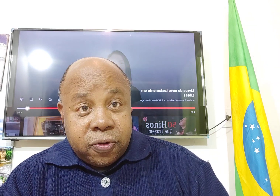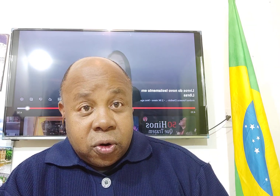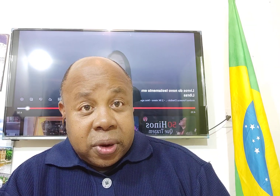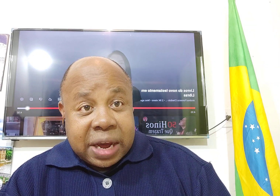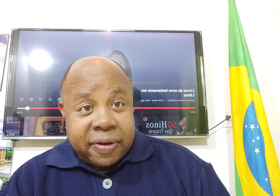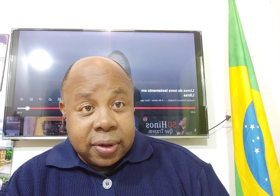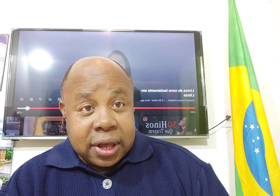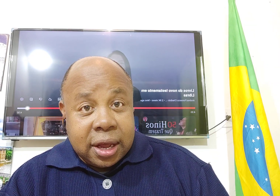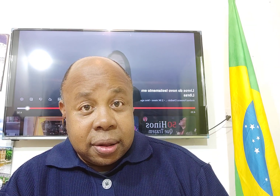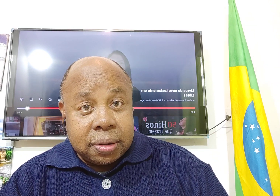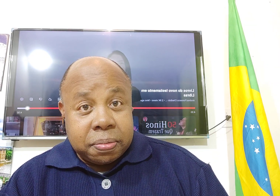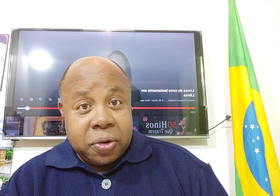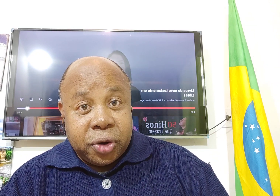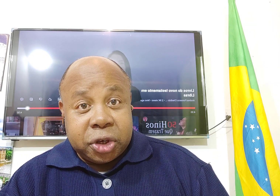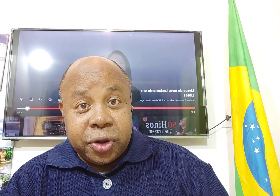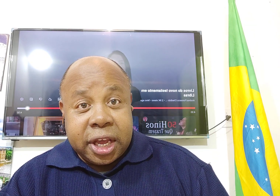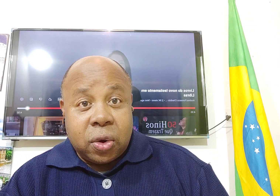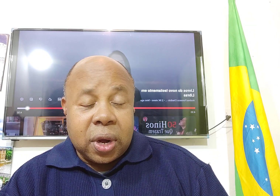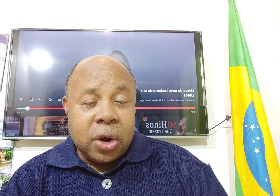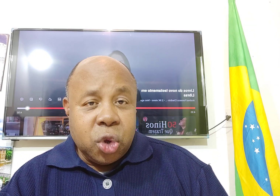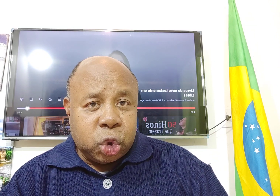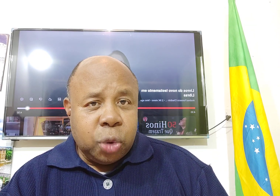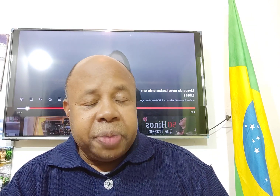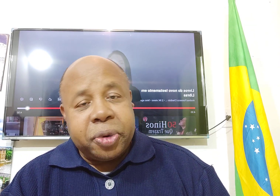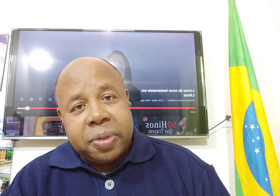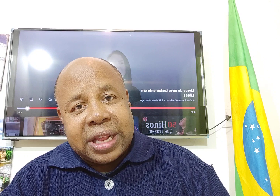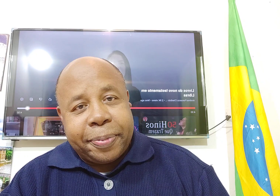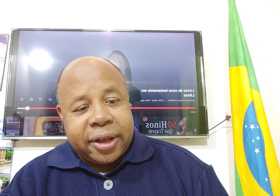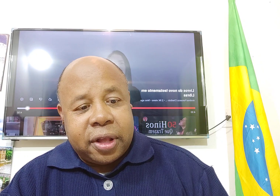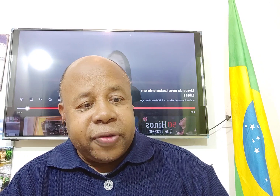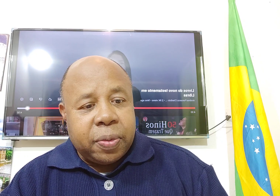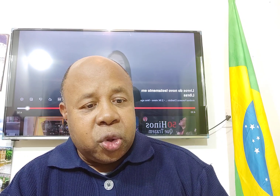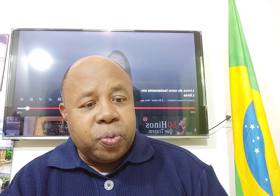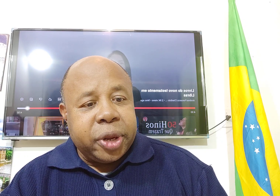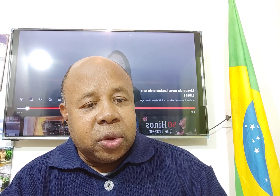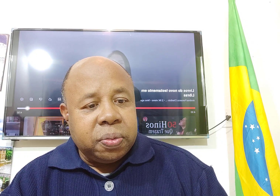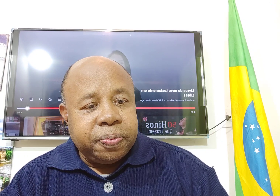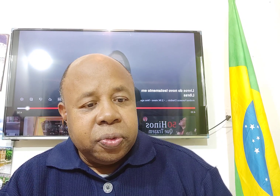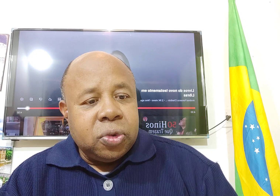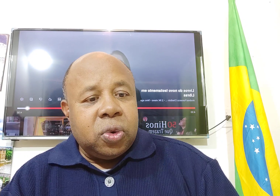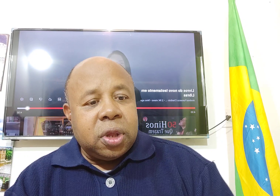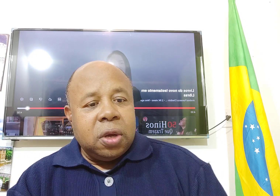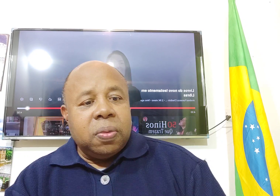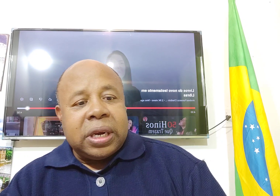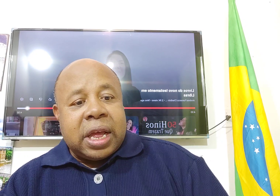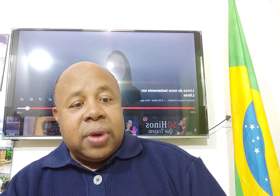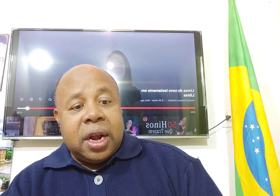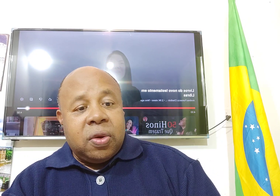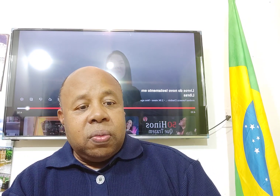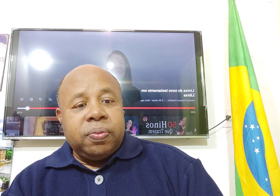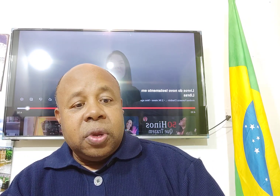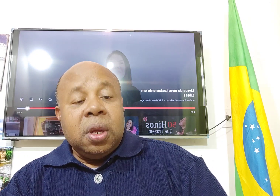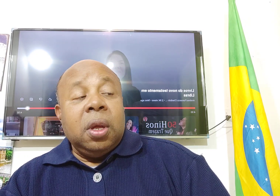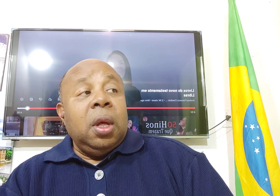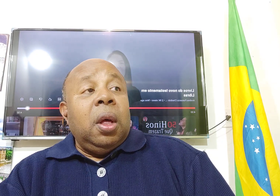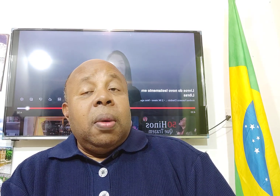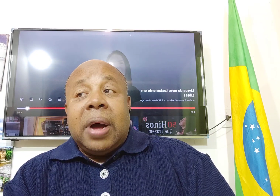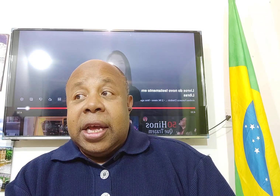vou mandar pra vocês. Acho que eu vou ter que colocar no YouTube, depois mandar, porque senão fica muito comprido. Não consigo mandar em lugar nenhum.